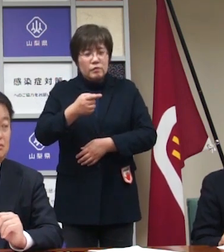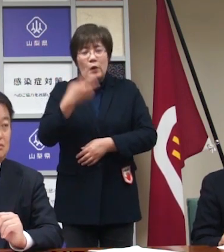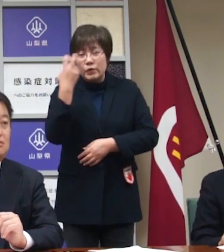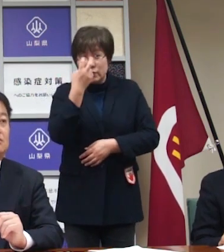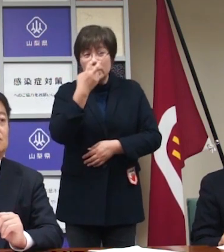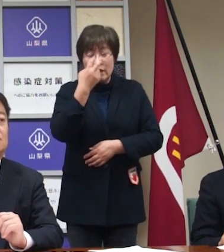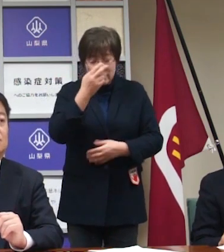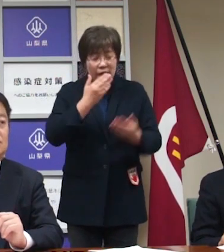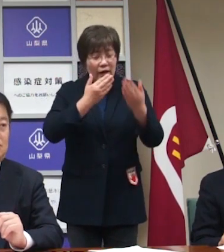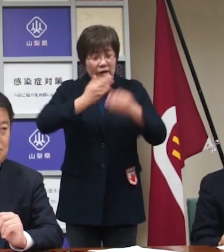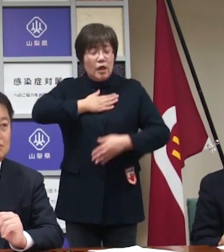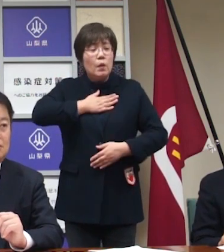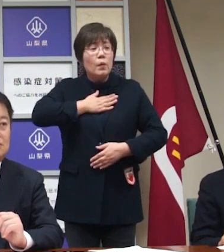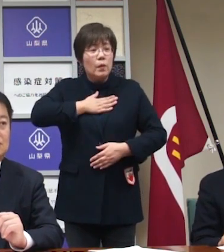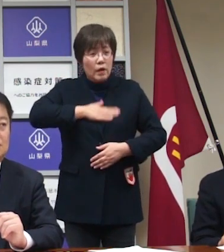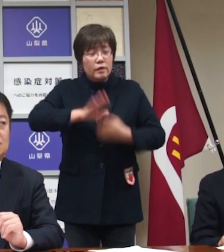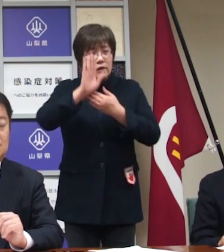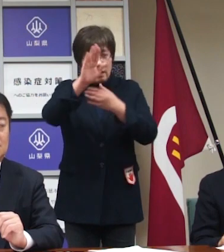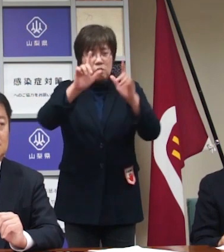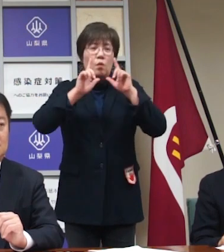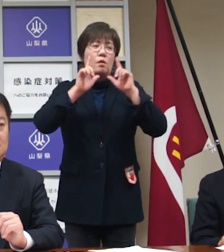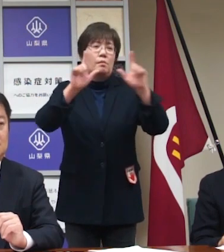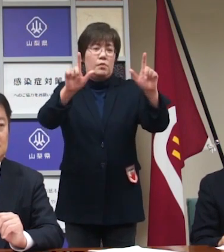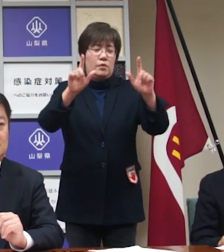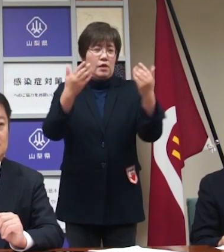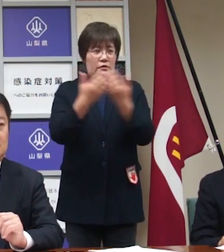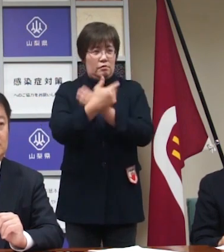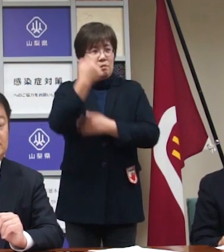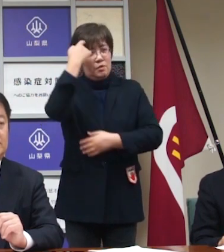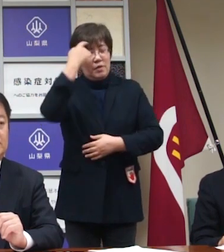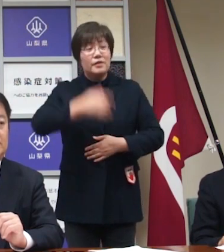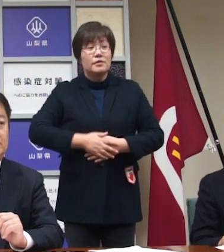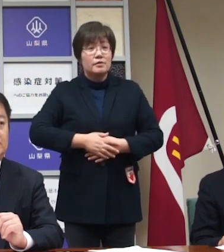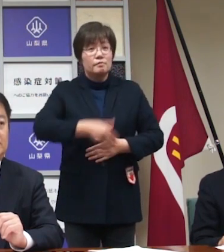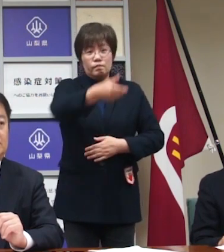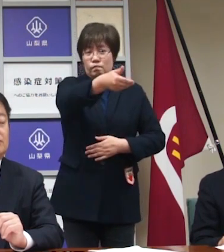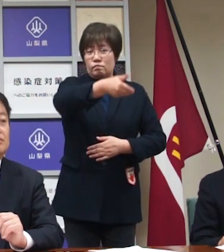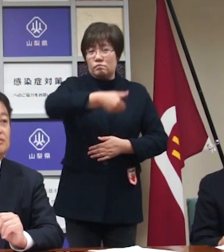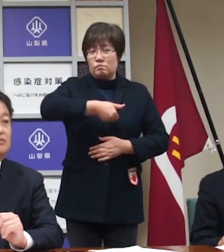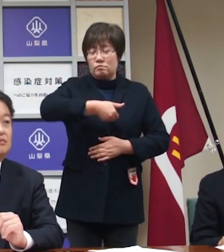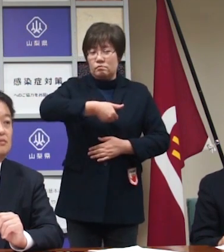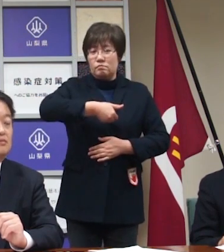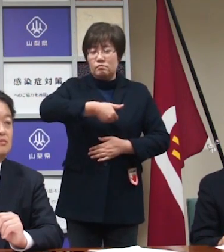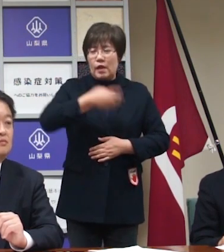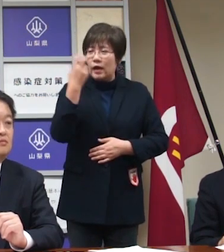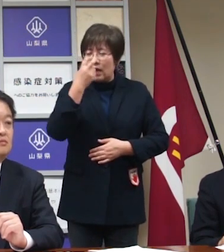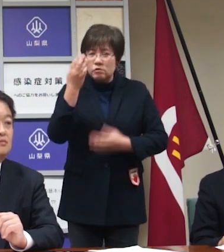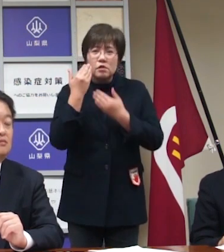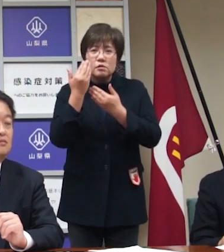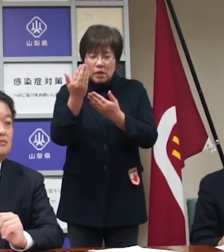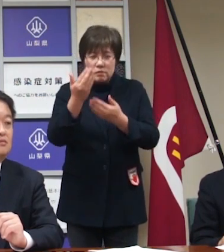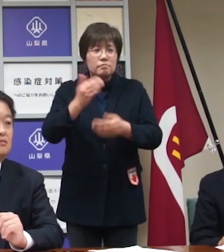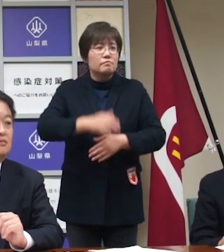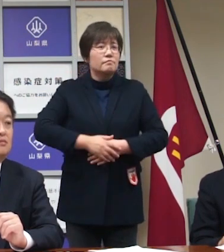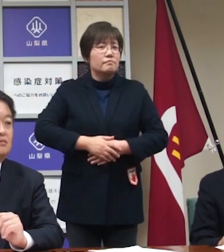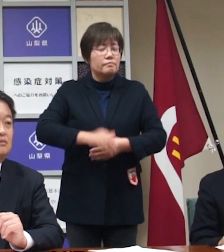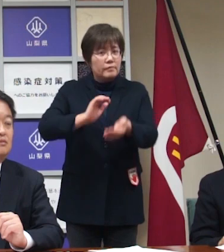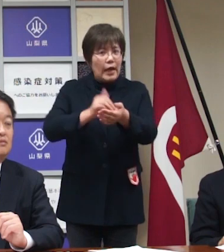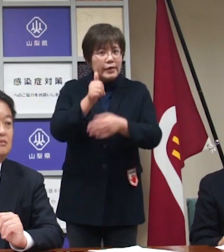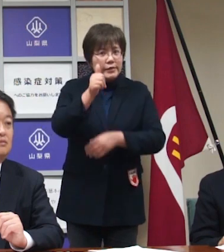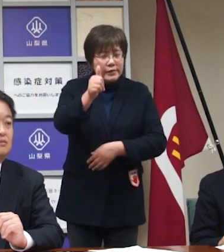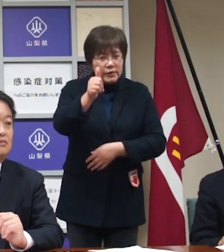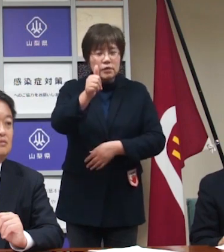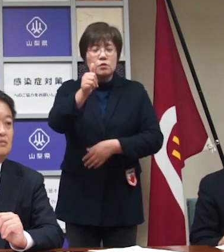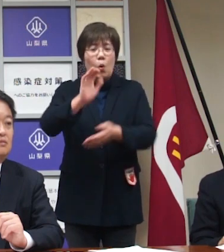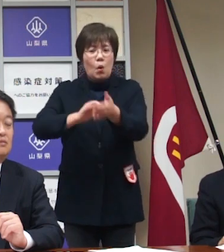で公表をさせていただくことになると思います。 確認ですが、医師あるいはその、まあ、医療スタッフの方と